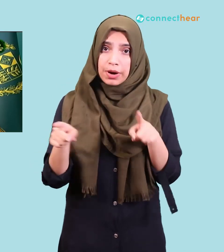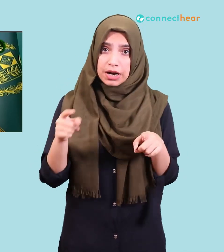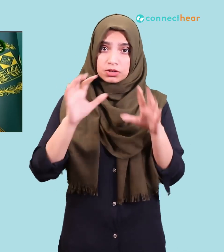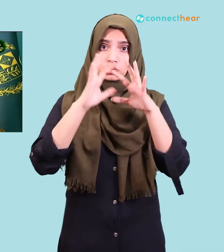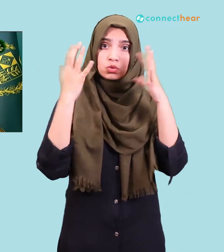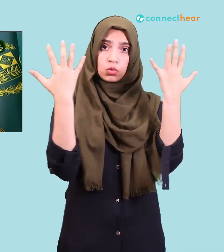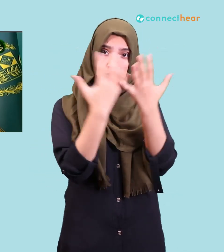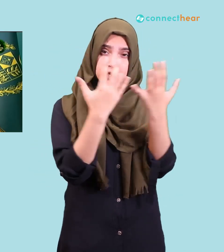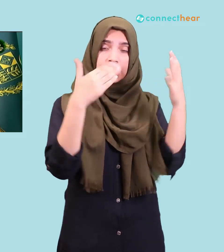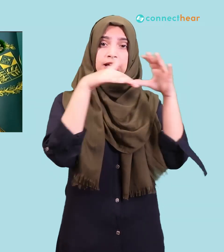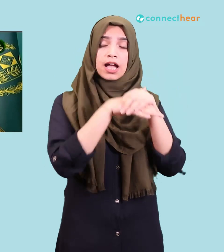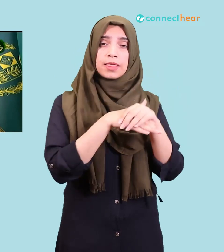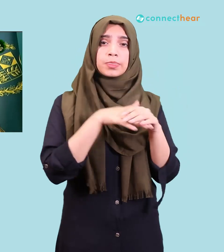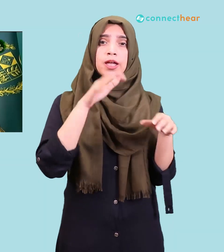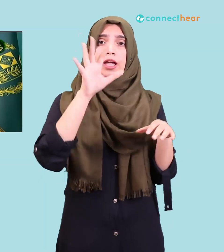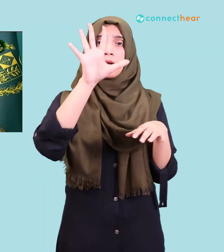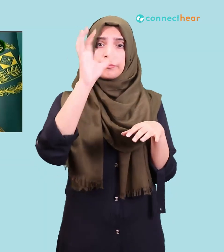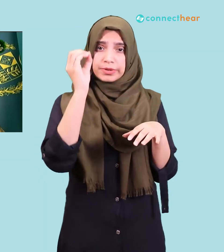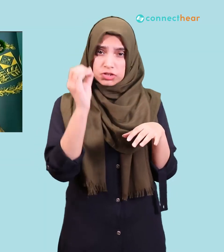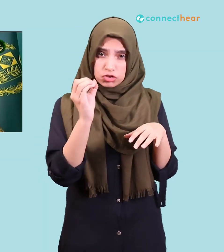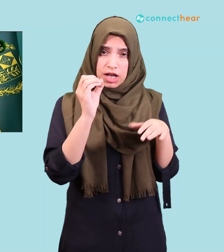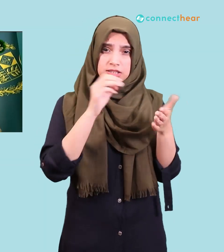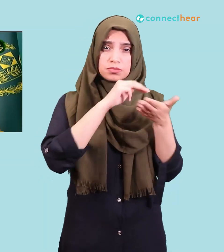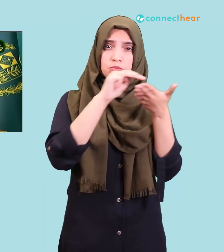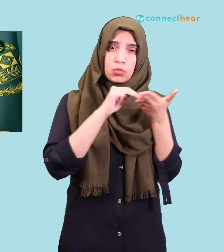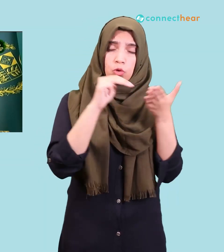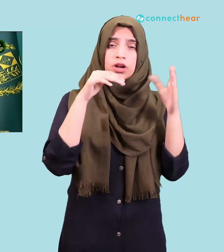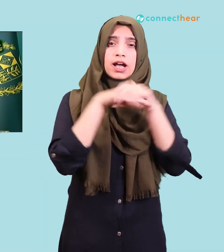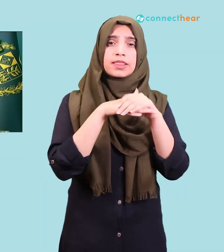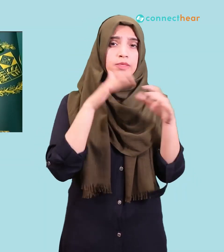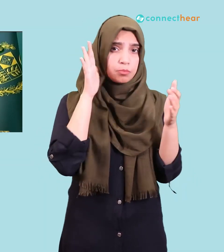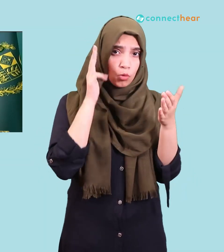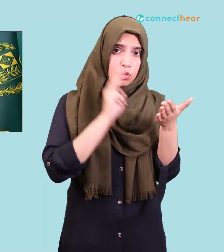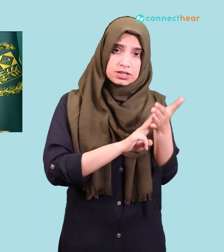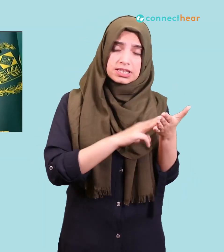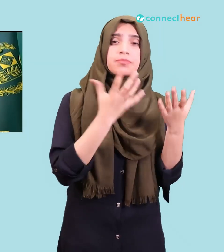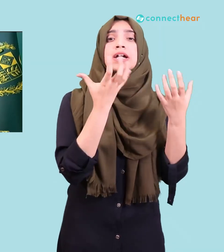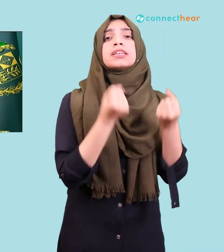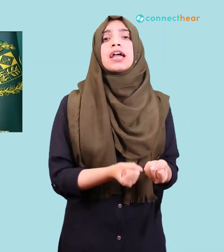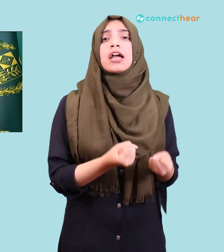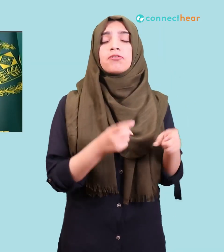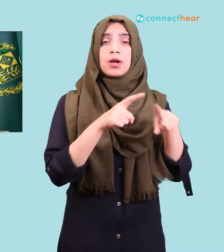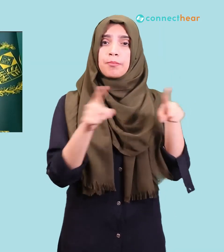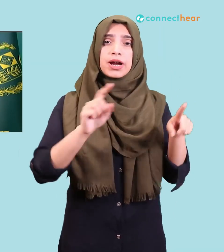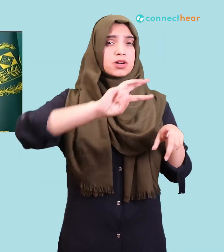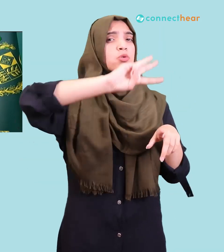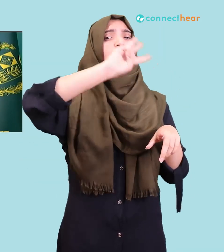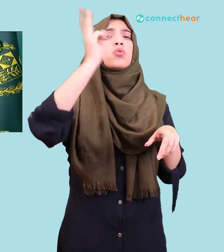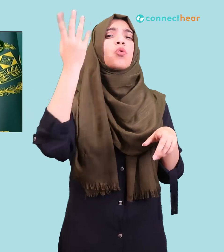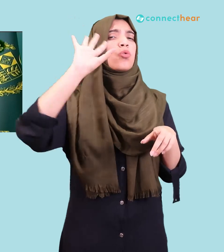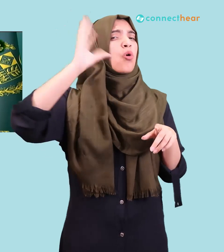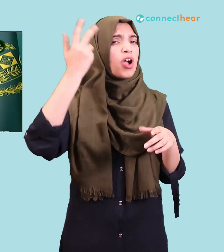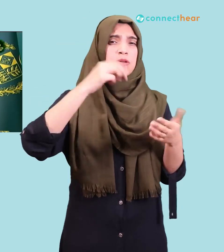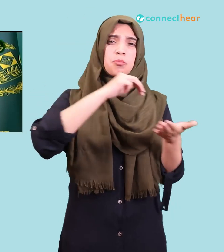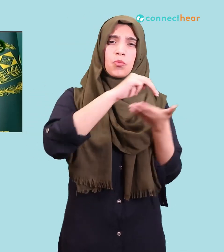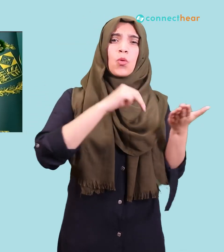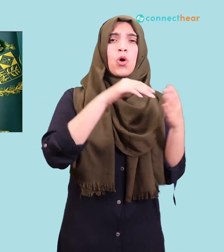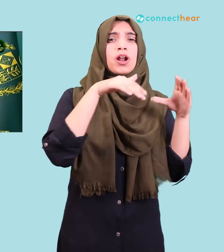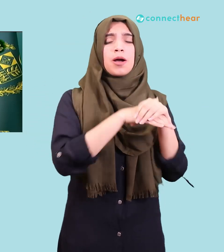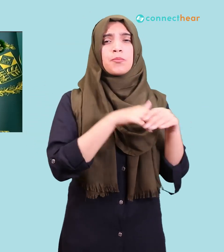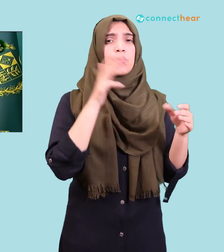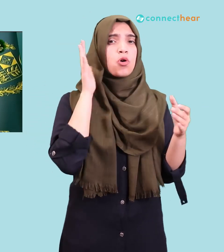کوئی وہاں کہیں مظاہرے نہیں ہوئے, وہ بھی نہیں کہہ رہے کہ ایمبیسڈر کو واپس بھیجو. تو اس کا پہلے تو کوئی فرق نہیں پڑنا لگا فرانس